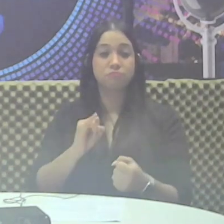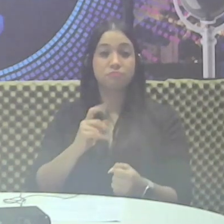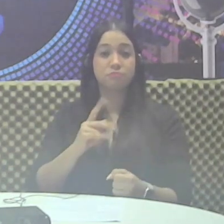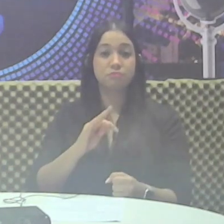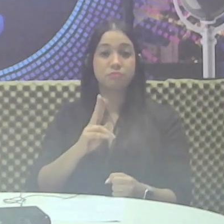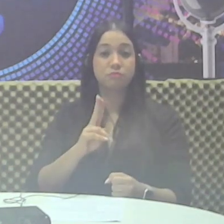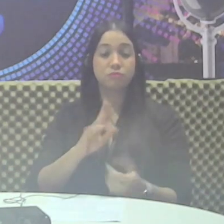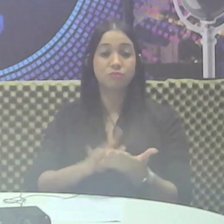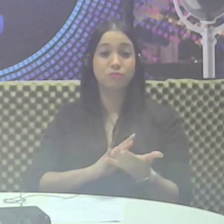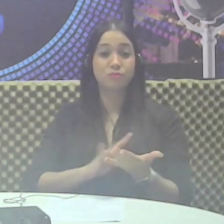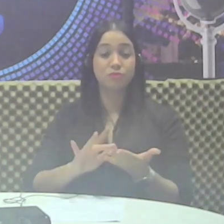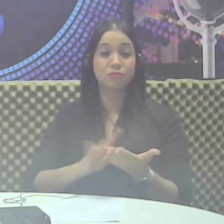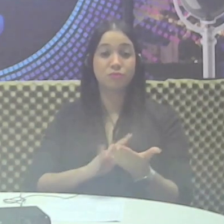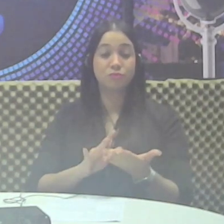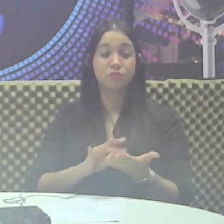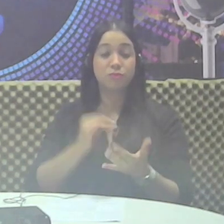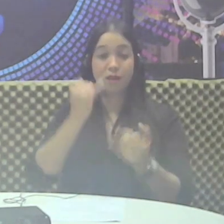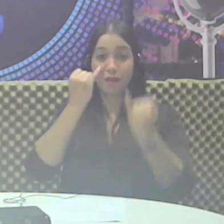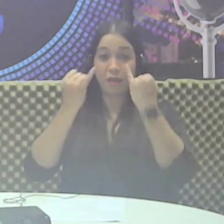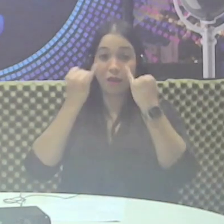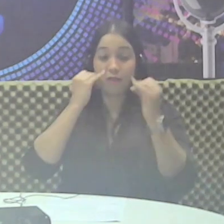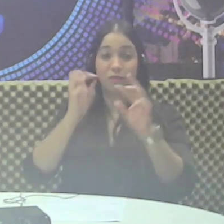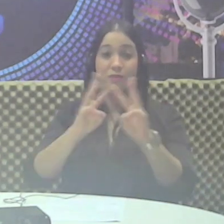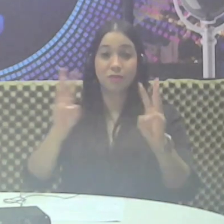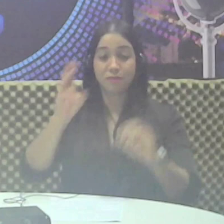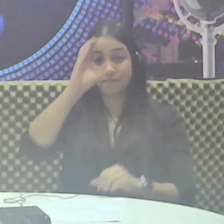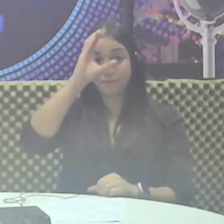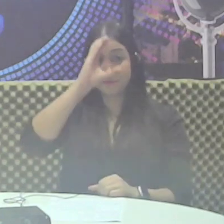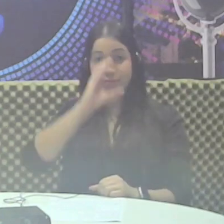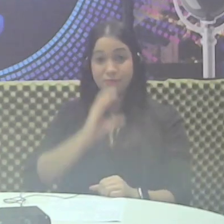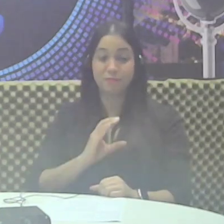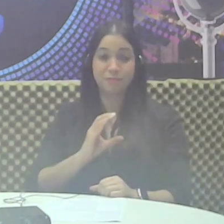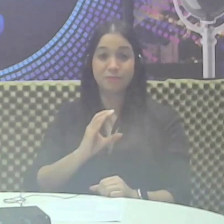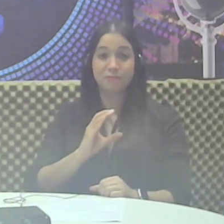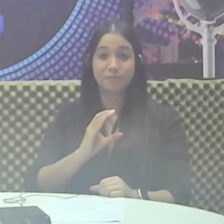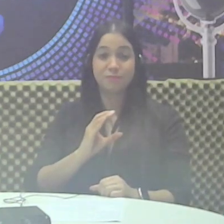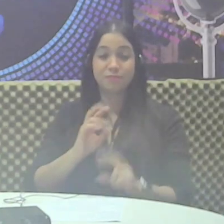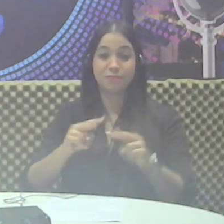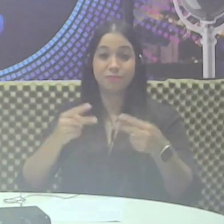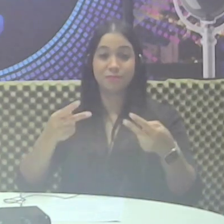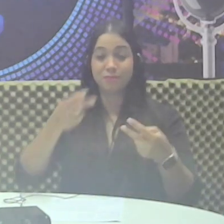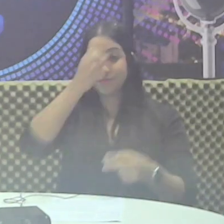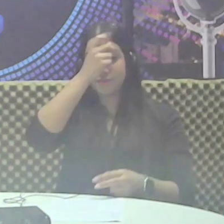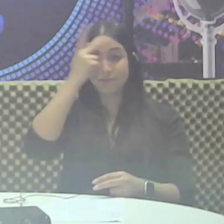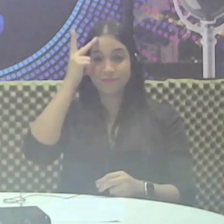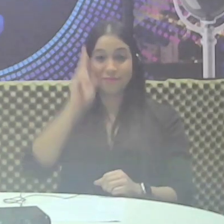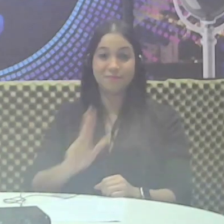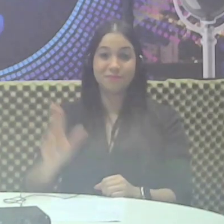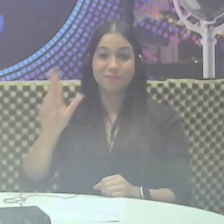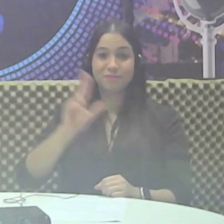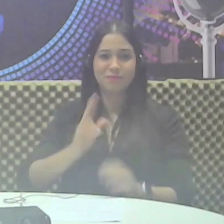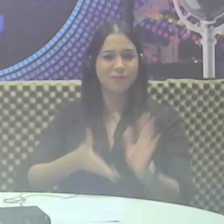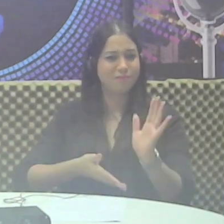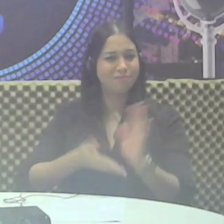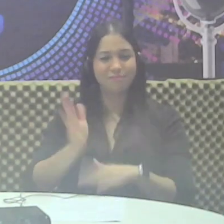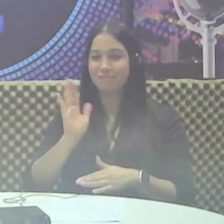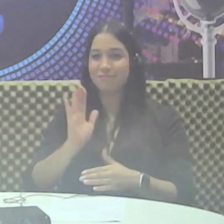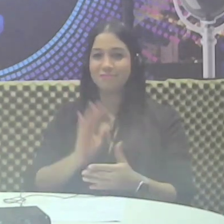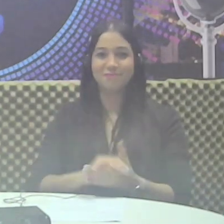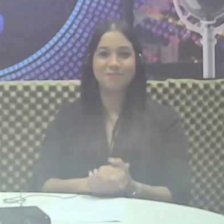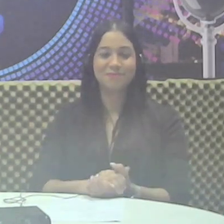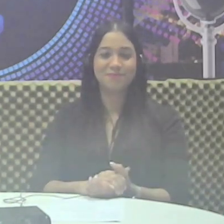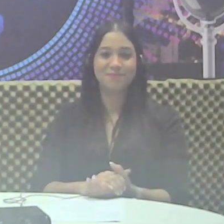digital, basta atualizar os dados no portal Cidadão por meio do portal da Prefeitura de Uberlândia. Não perca tempo!